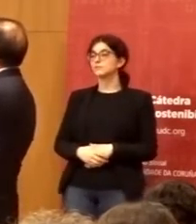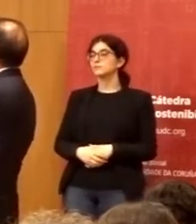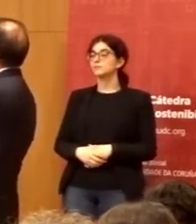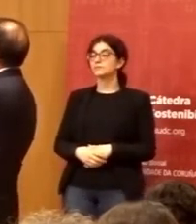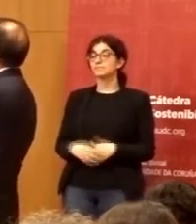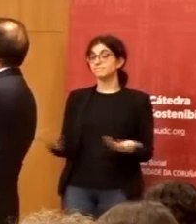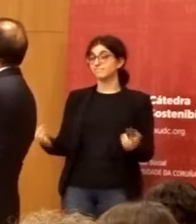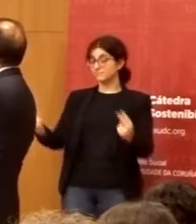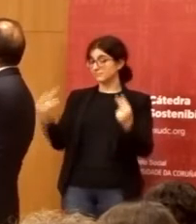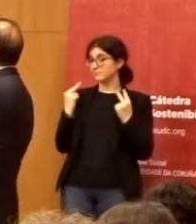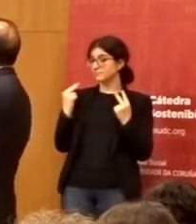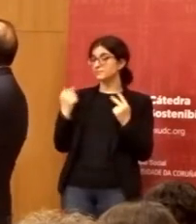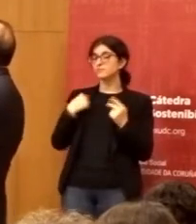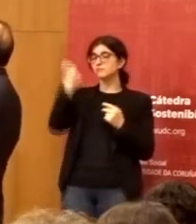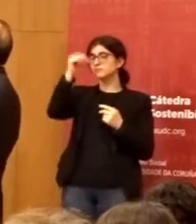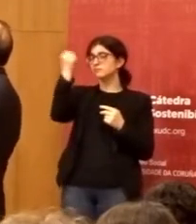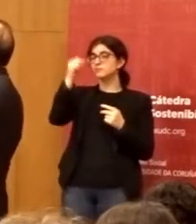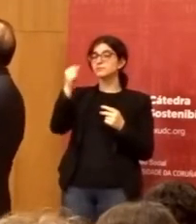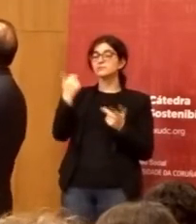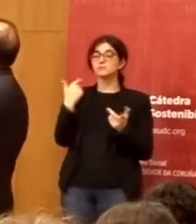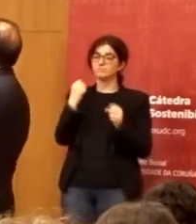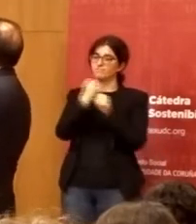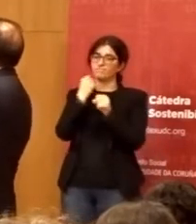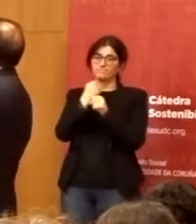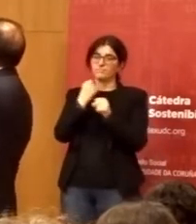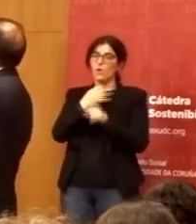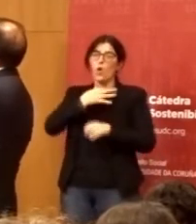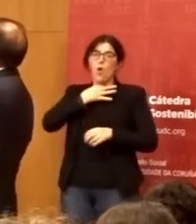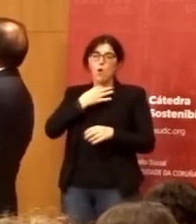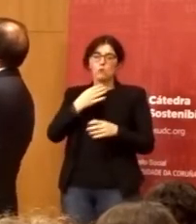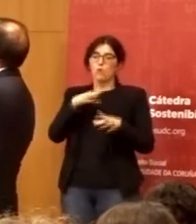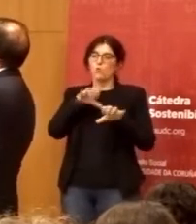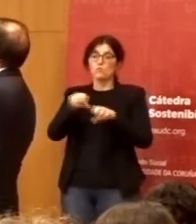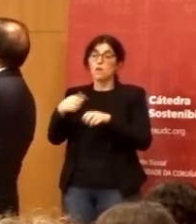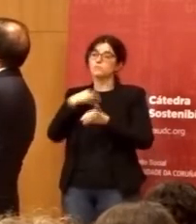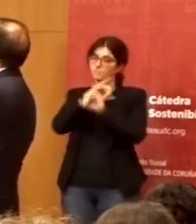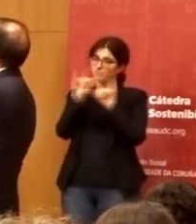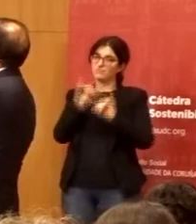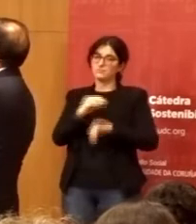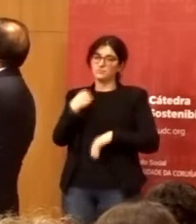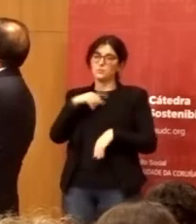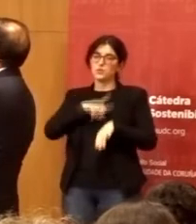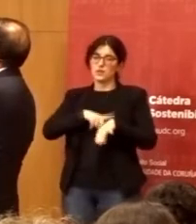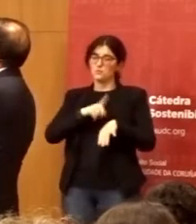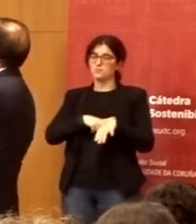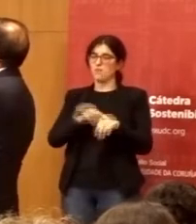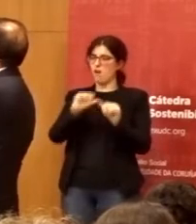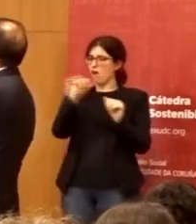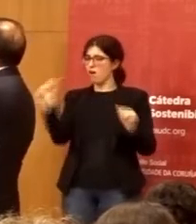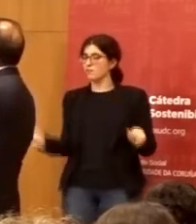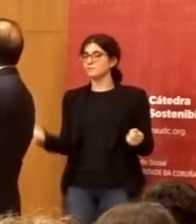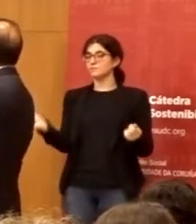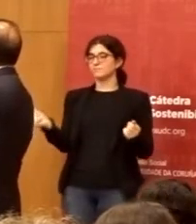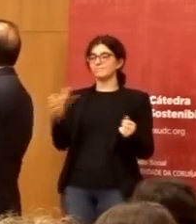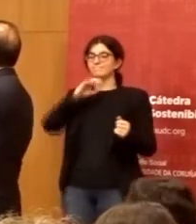Como veis, soy un chico muy, muy ocupado, pero a la vez muy feliz. Un año precioso, lleno de logros y alegrías que